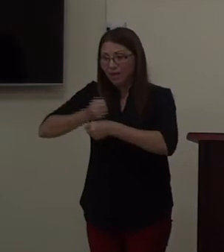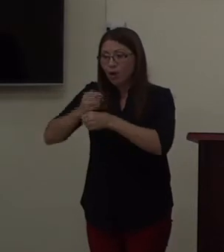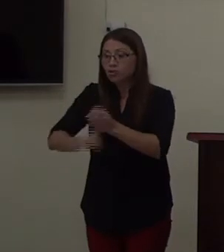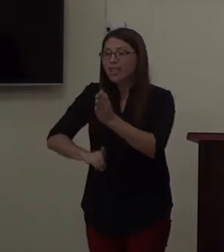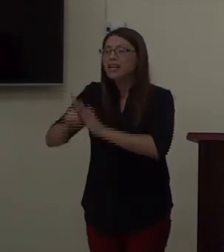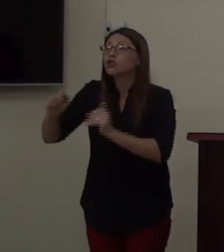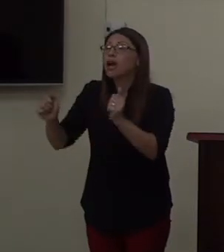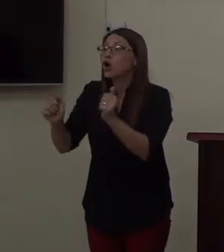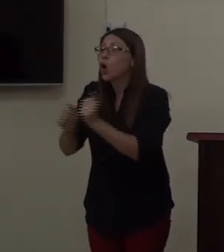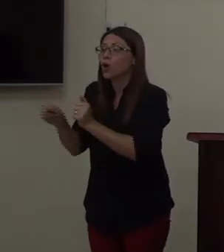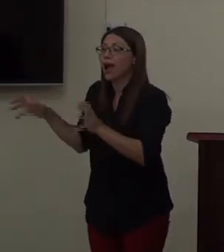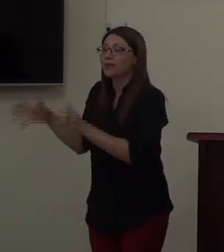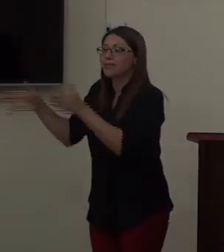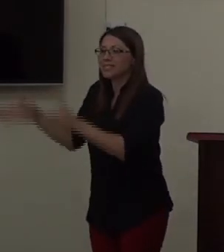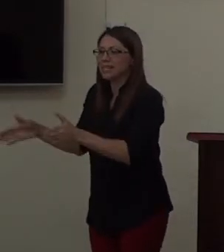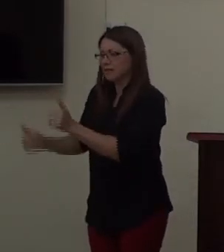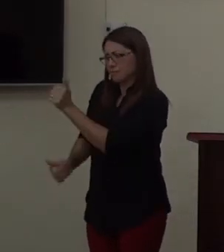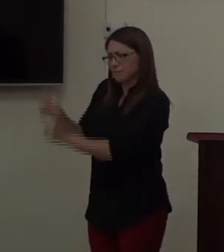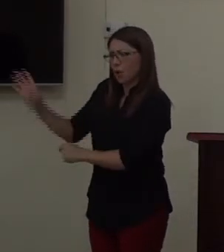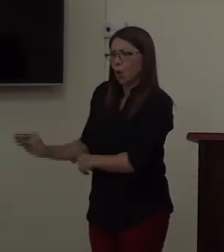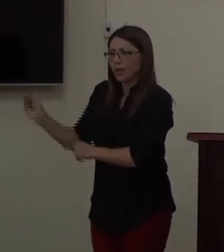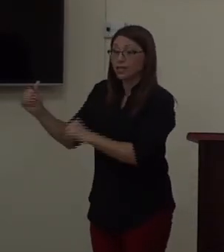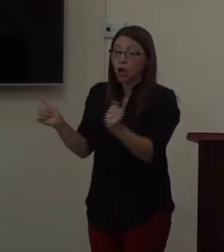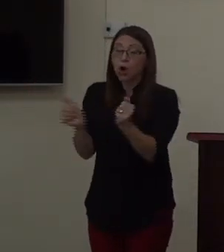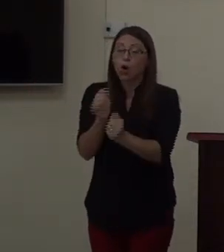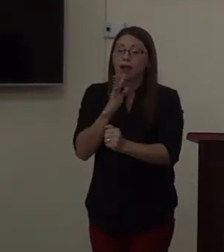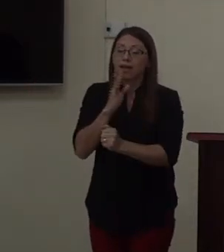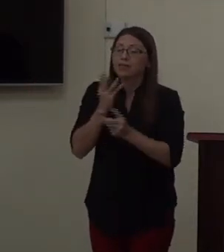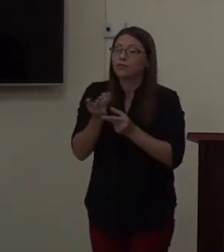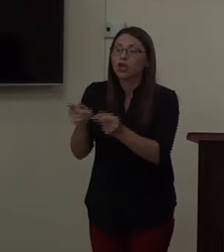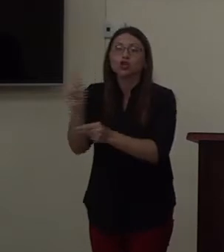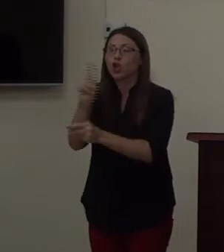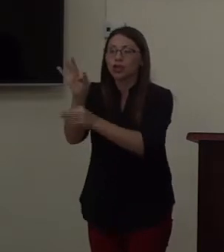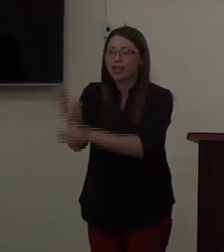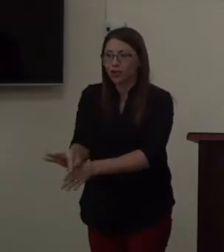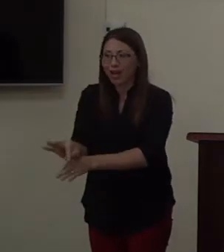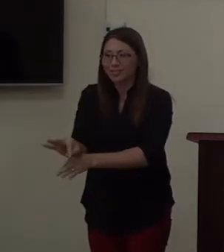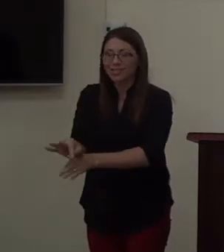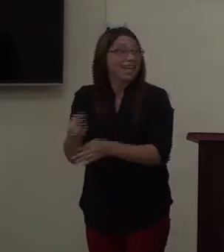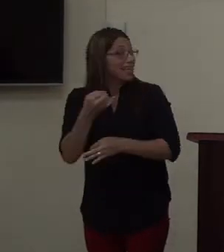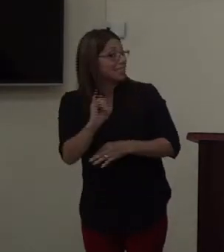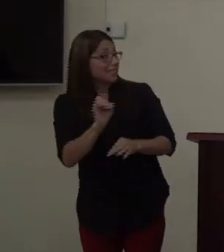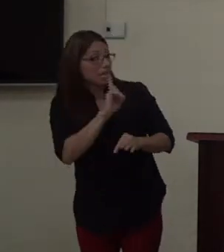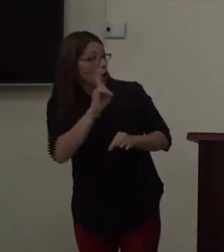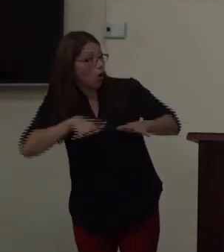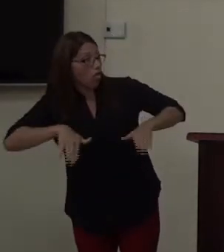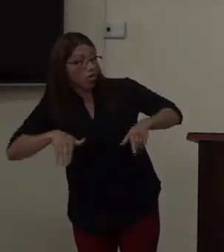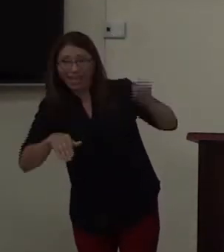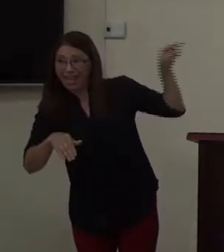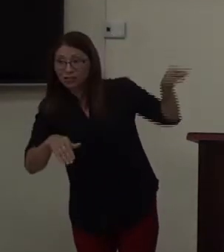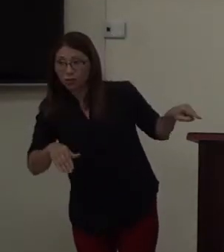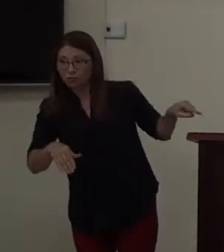activistas, muchos de ellos jóvenes, y con los hablantes de idiomas no tradicionales. Si no se cuenta con esto,